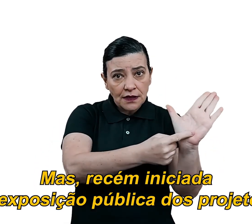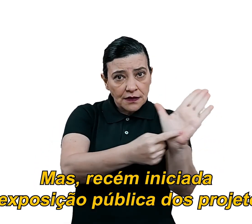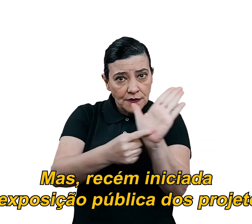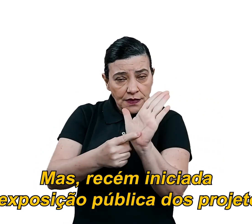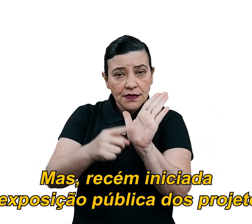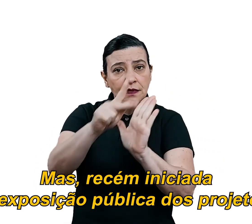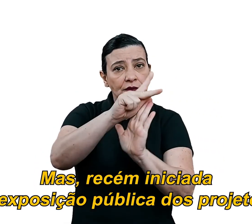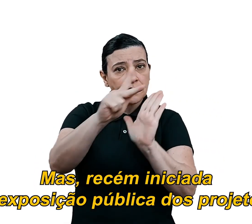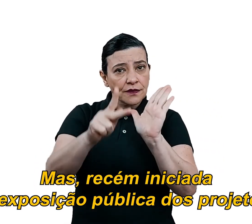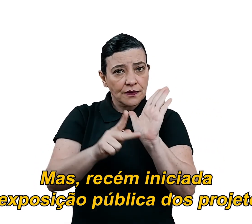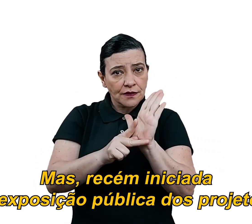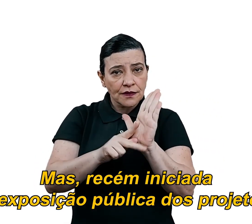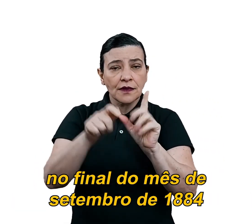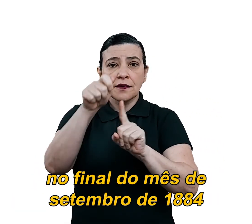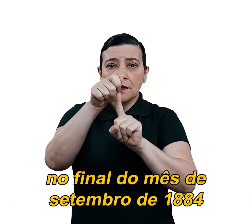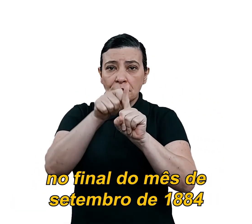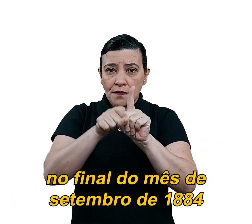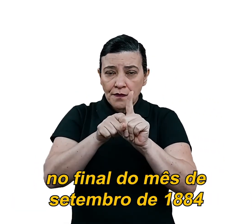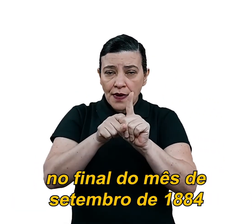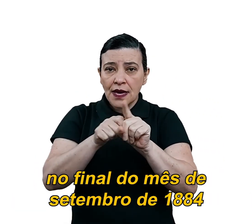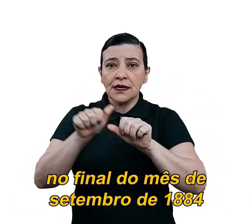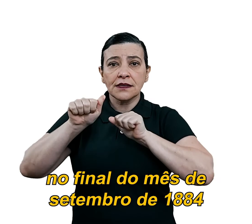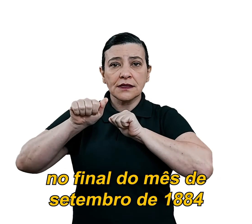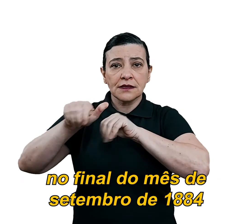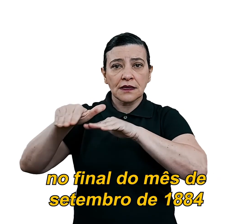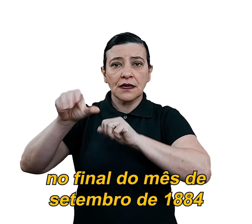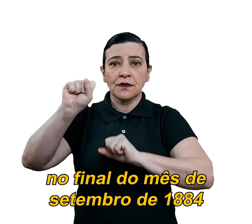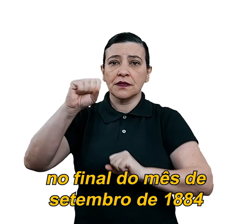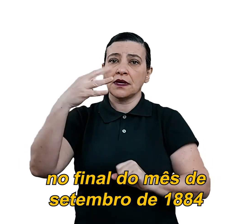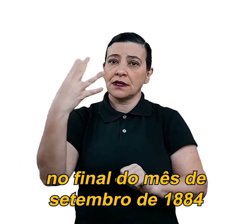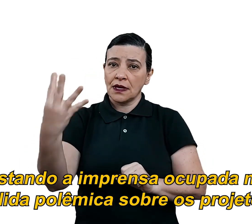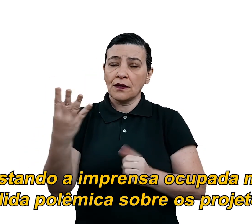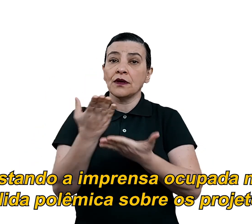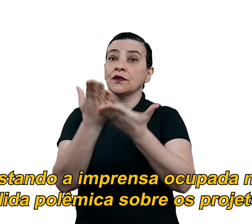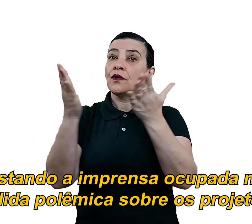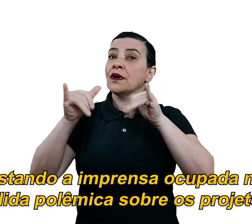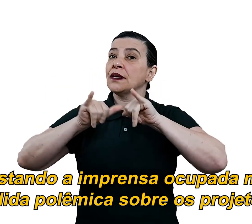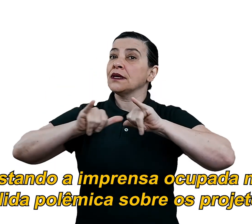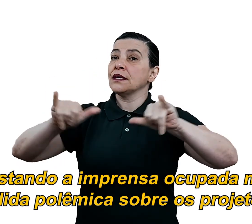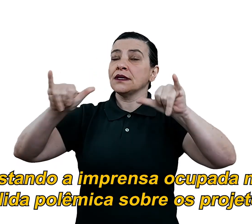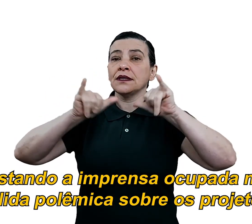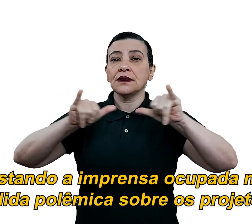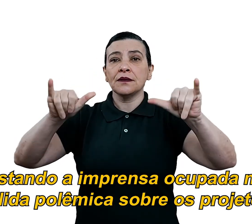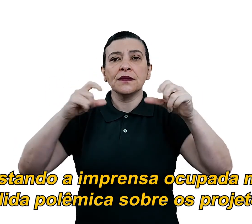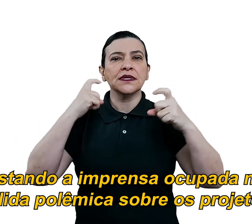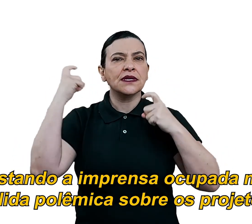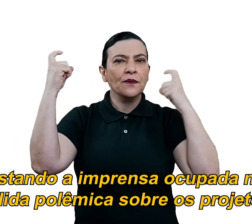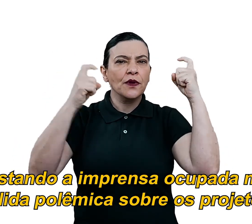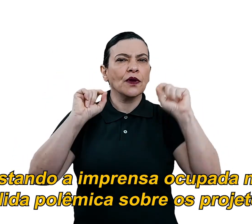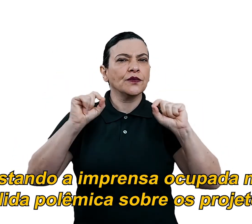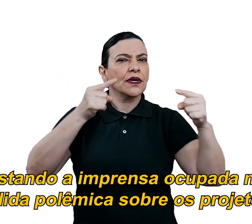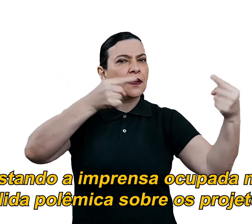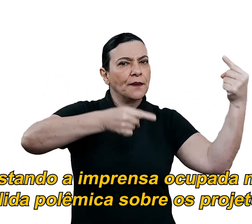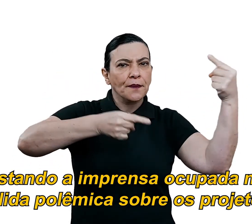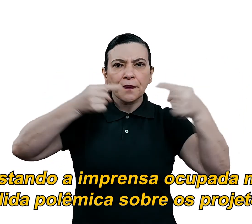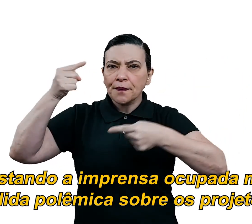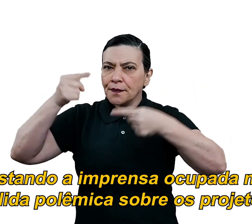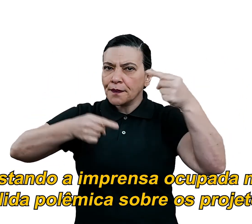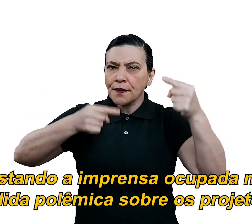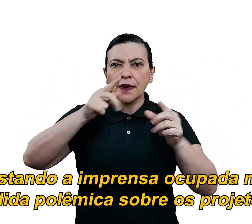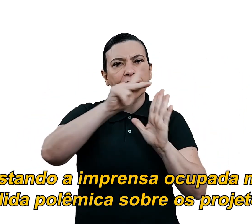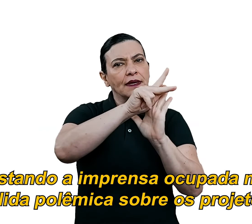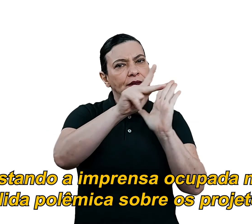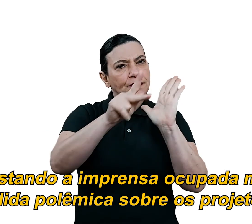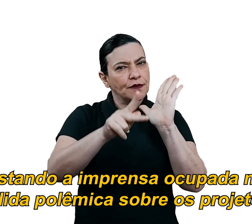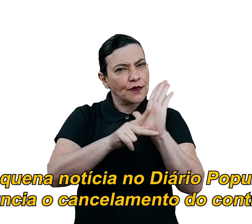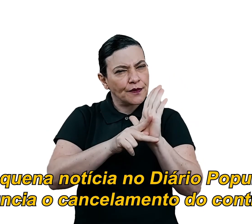recém-iniciada a exposição pública dos projetos, no final do mês de setembro de 84, estando a imprensa ocupada na renhida polêmica